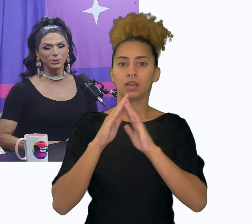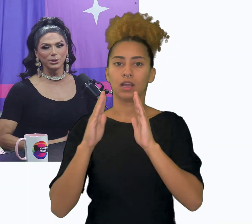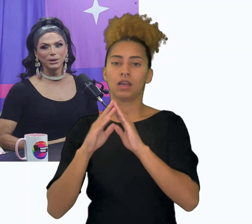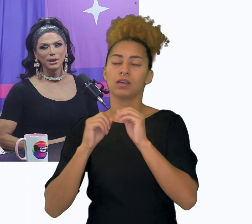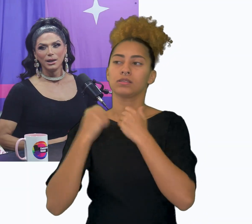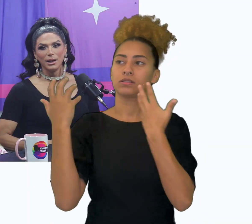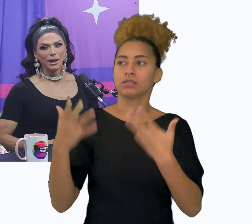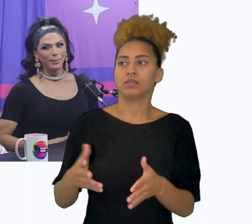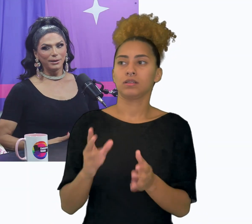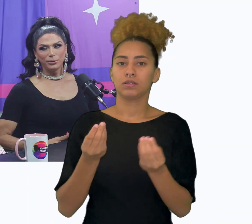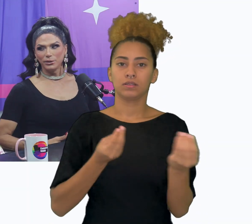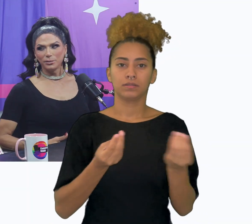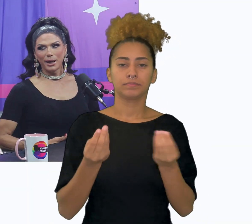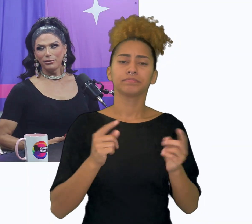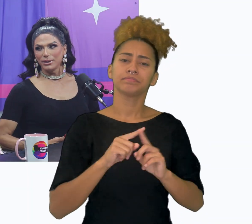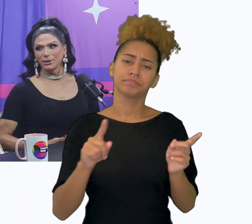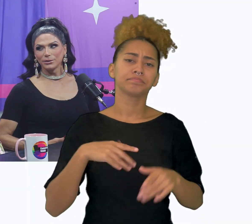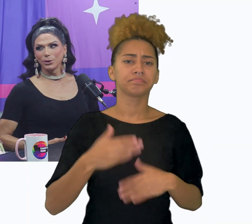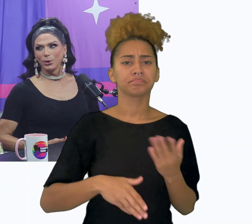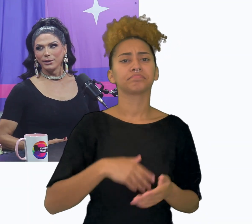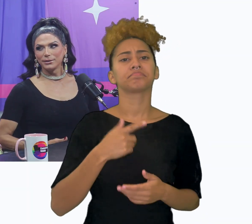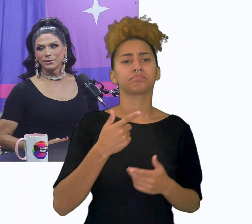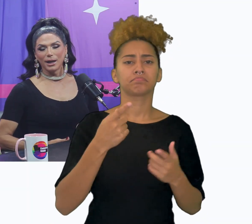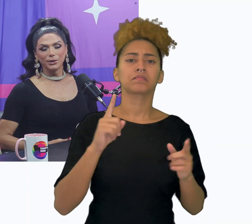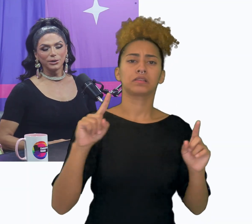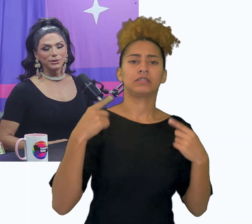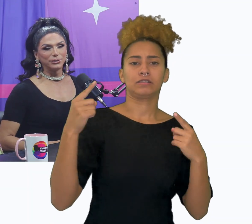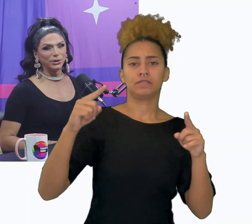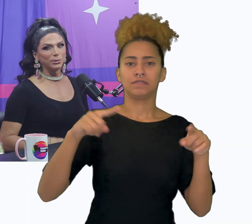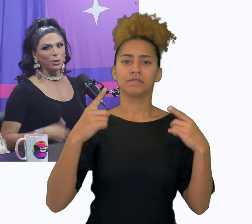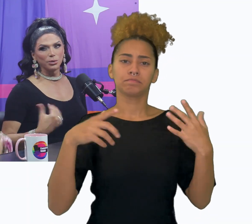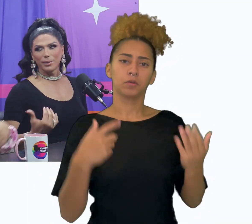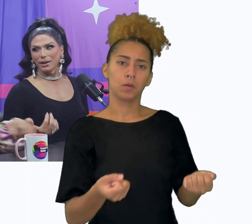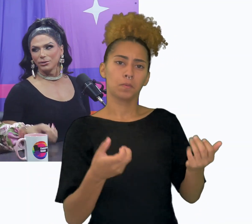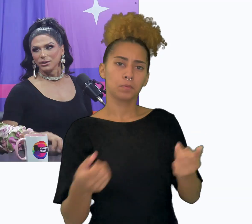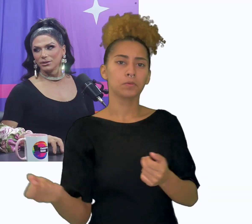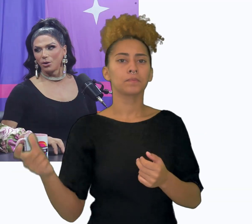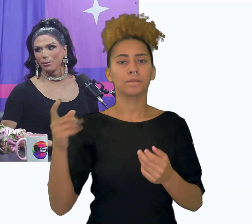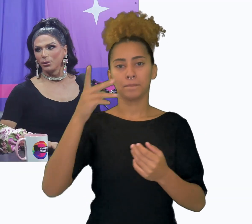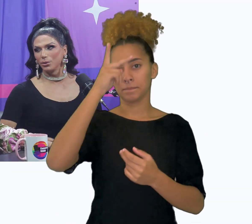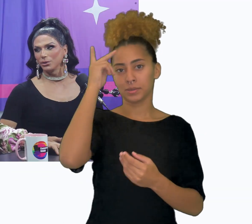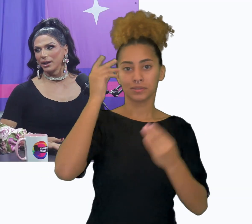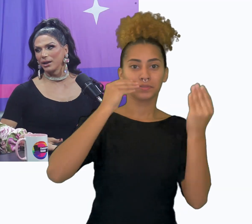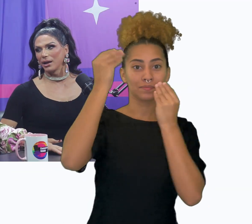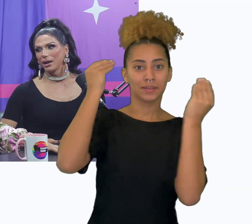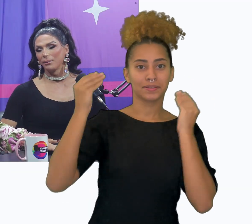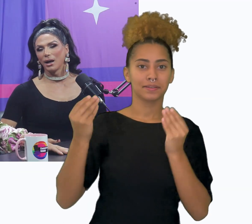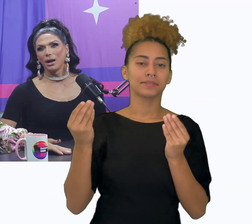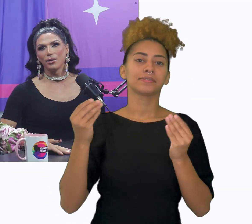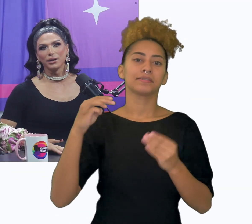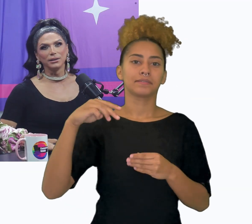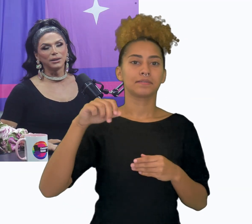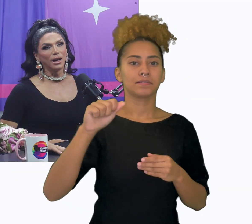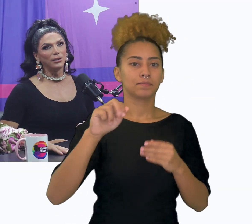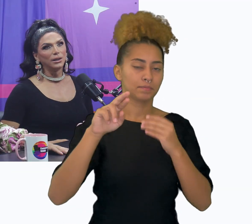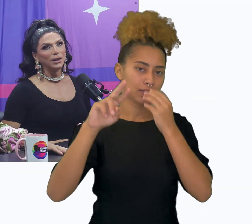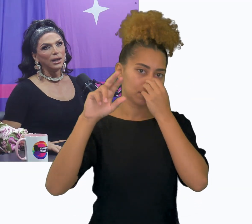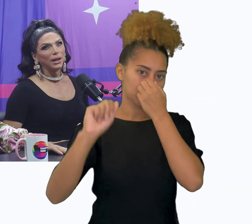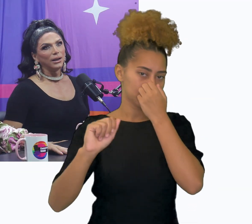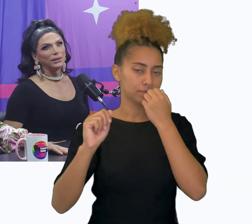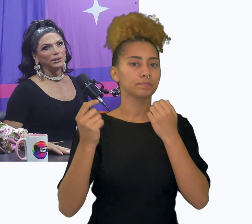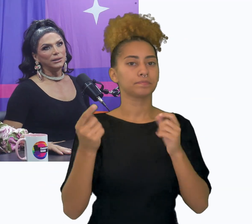essa questão toda. Mas a gente foi desbravando as noites e tal. Nós tínhamos alguns maquiadores em comum, né? A Maura e